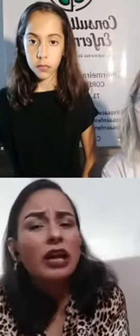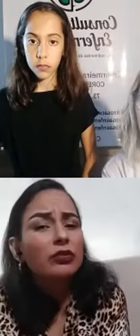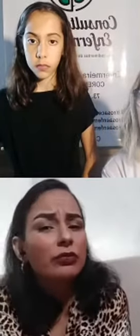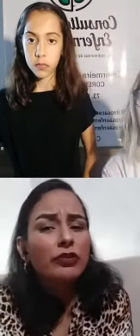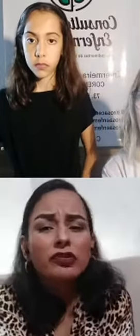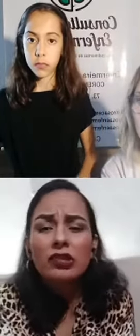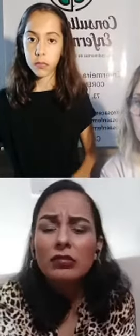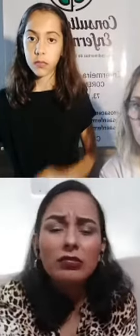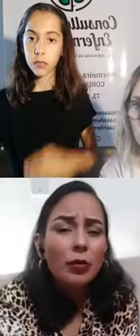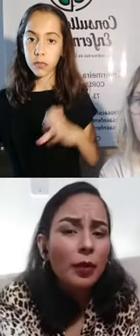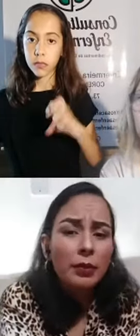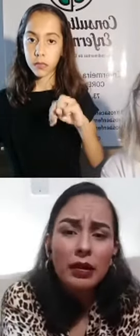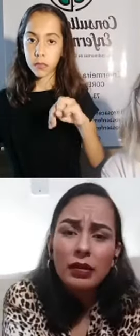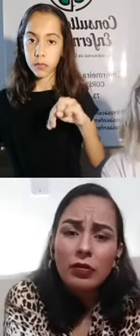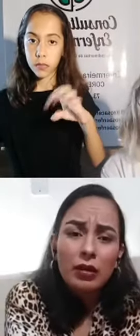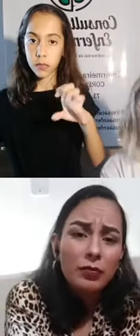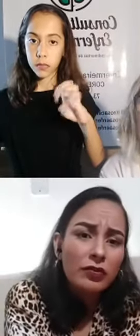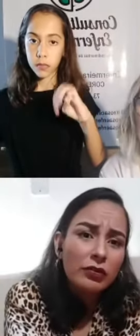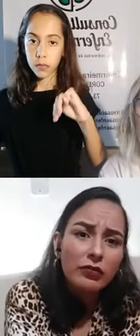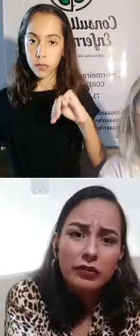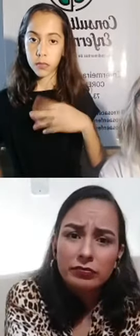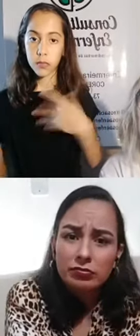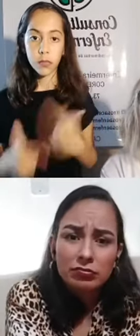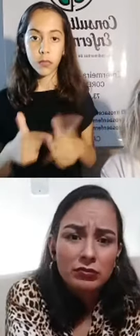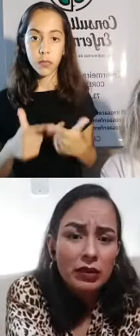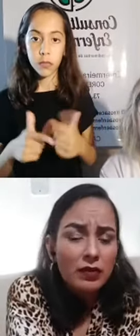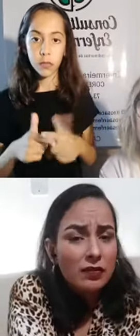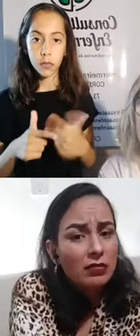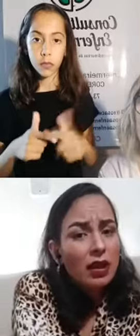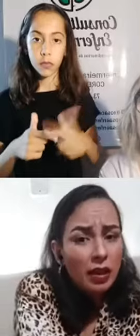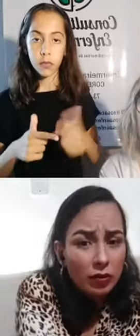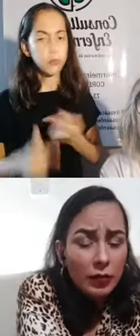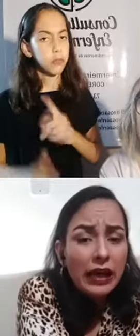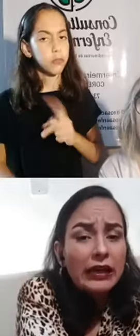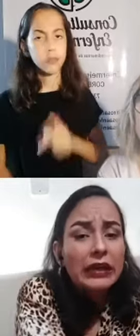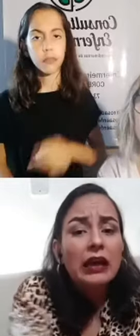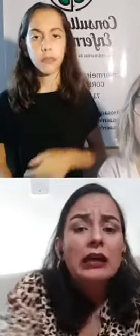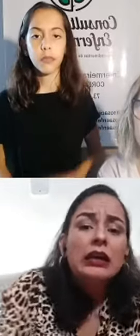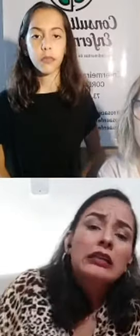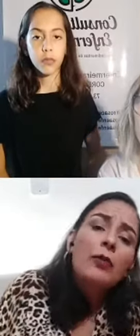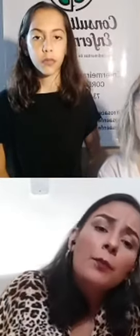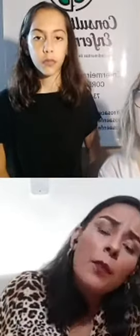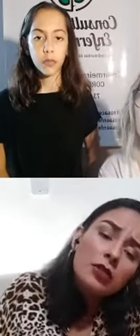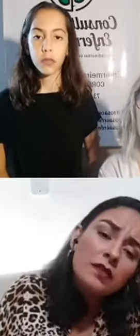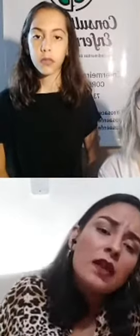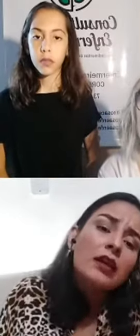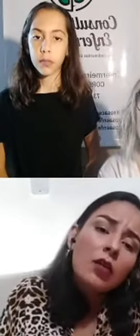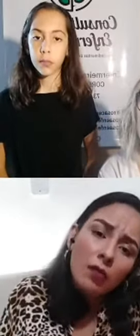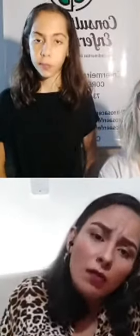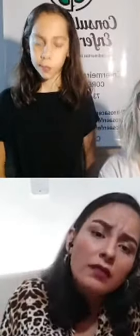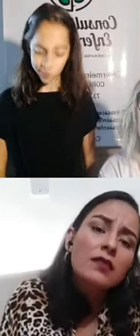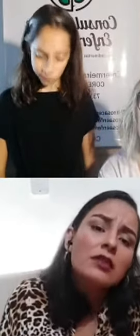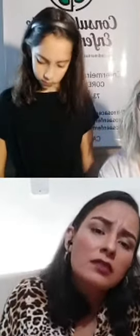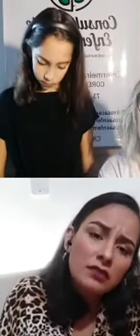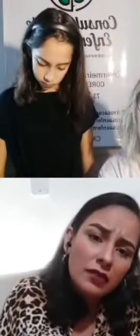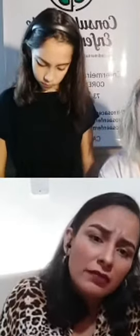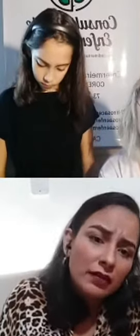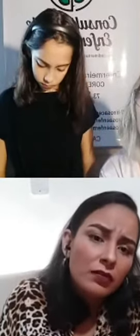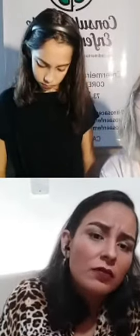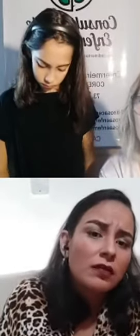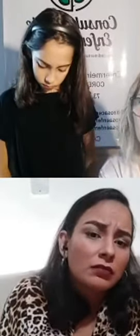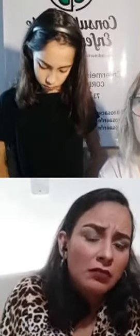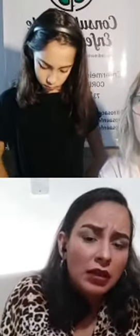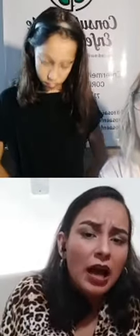faculdade com 20 anos. Não tenho problema, não. Eu quero meus filhos vivos. Então, assim, eu não mandaria. Então, pode ser que ocorra esses índices de